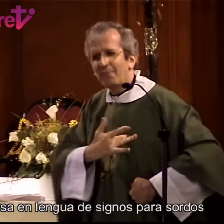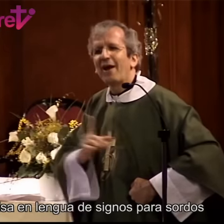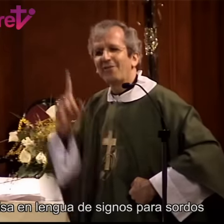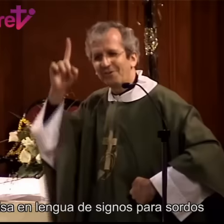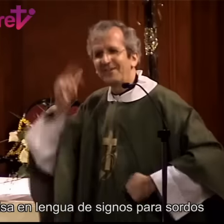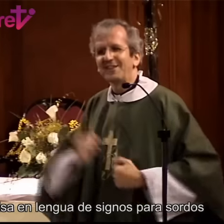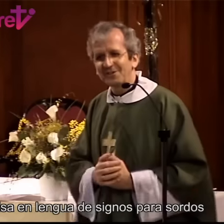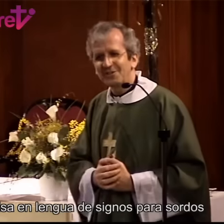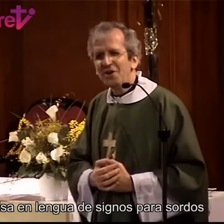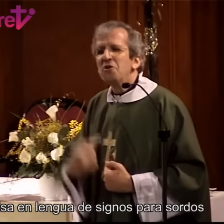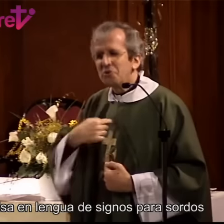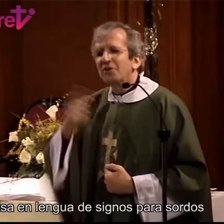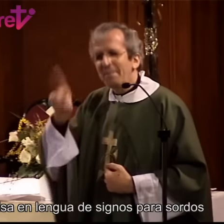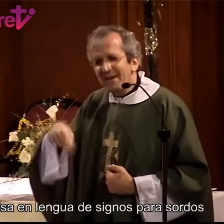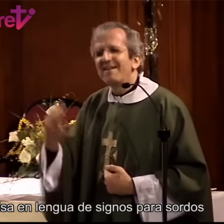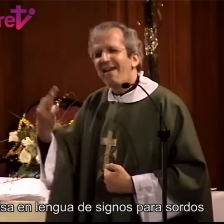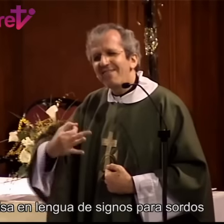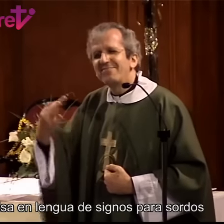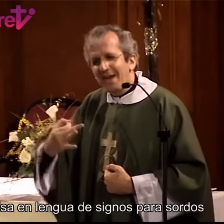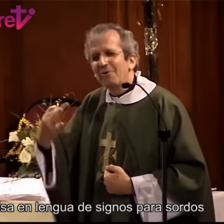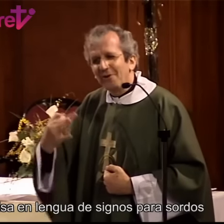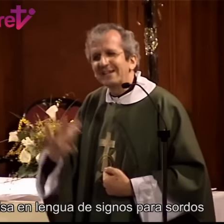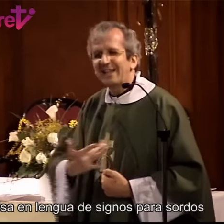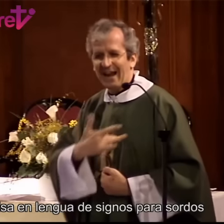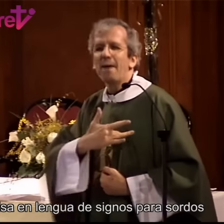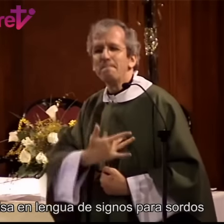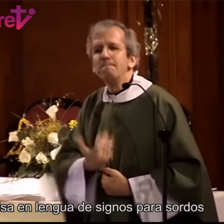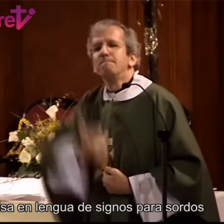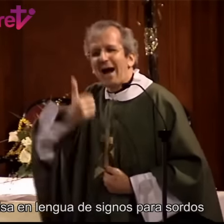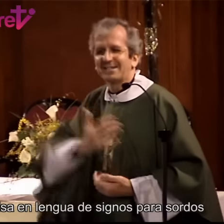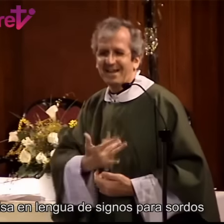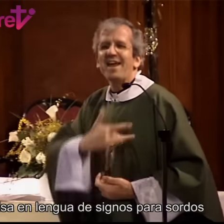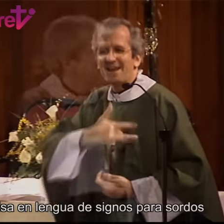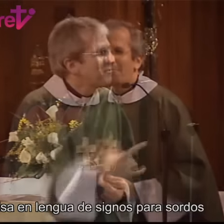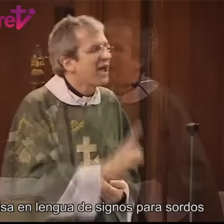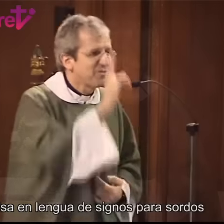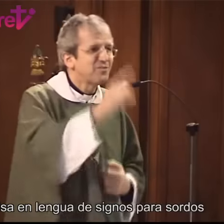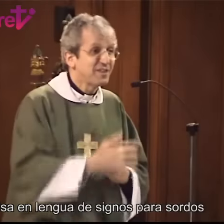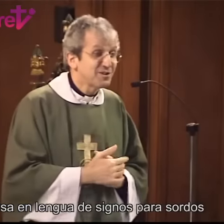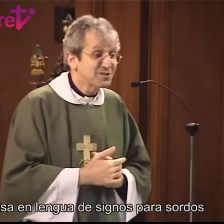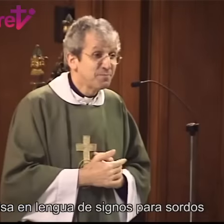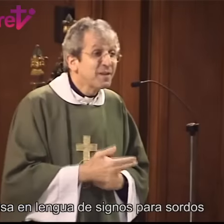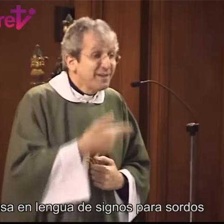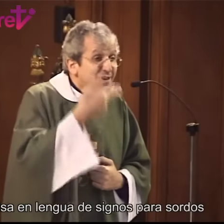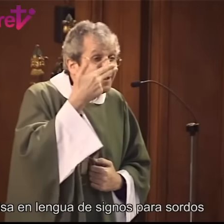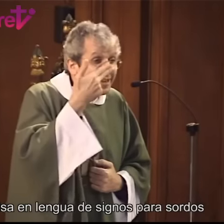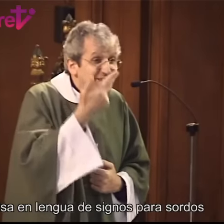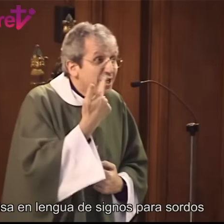enamorado de Dios. Yo también debo estar más enamorado de Dios. Interesado, es